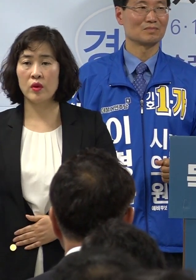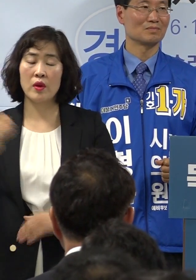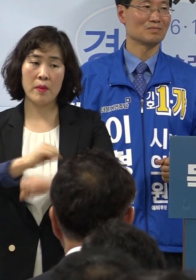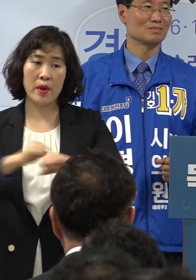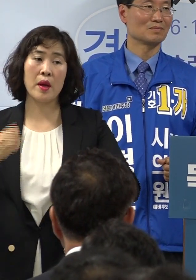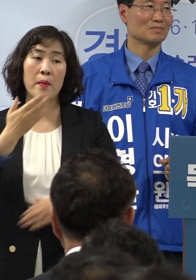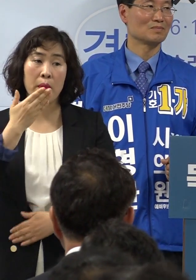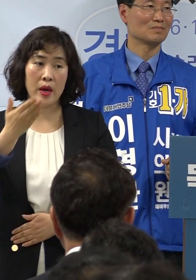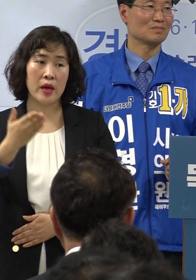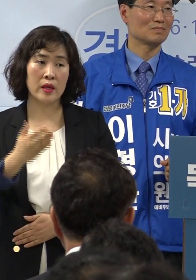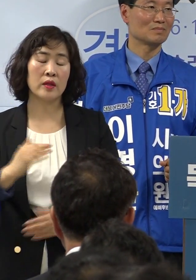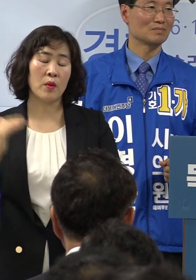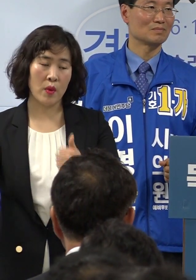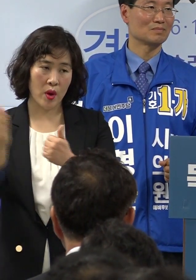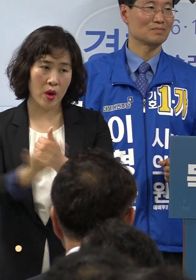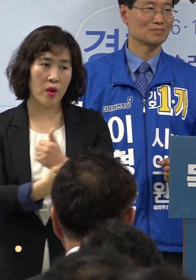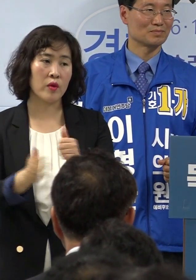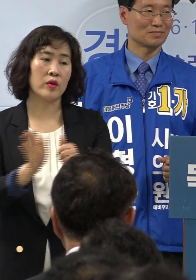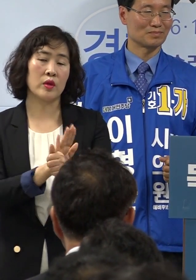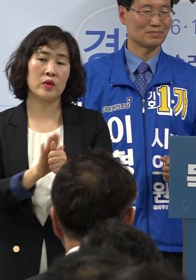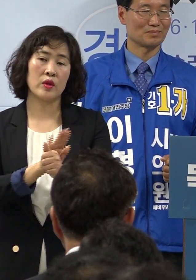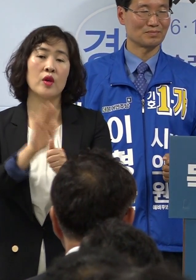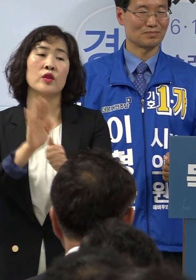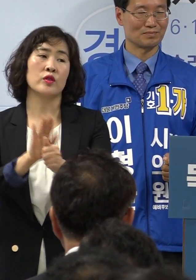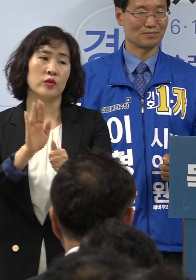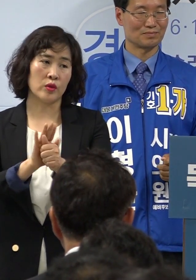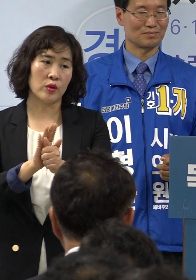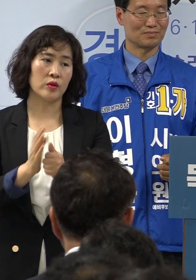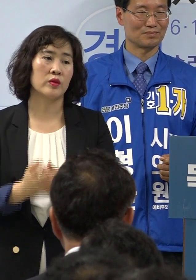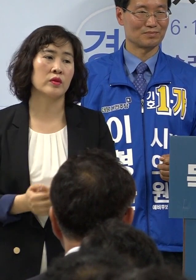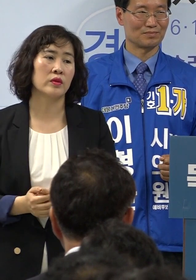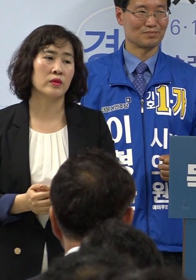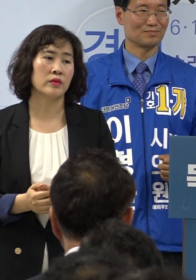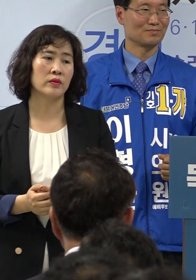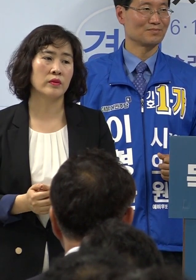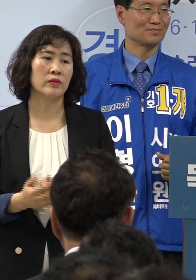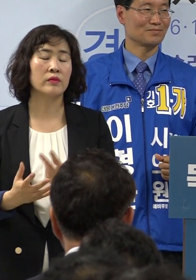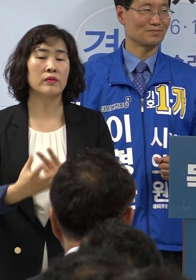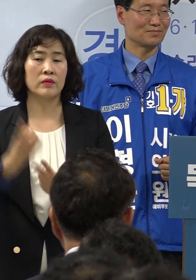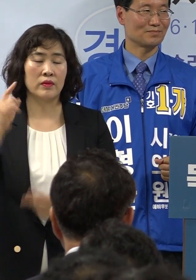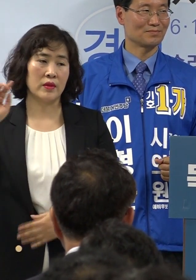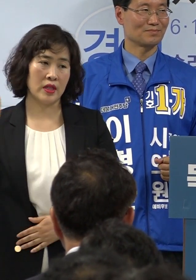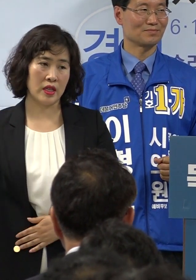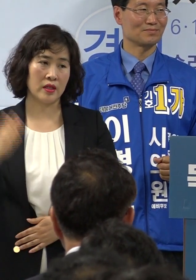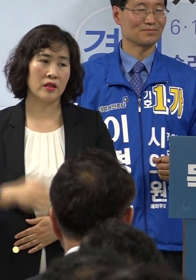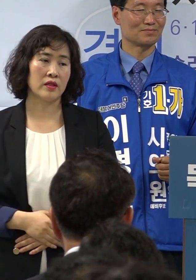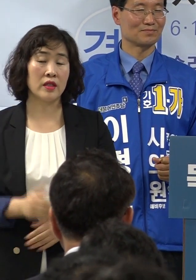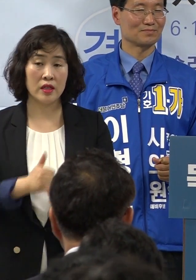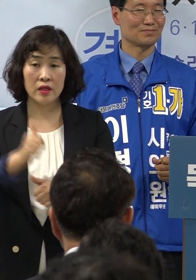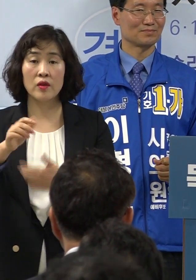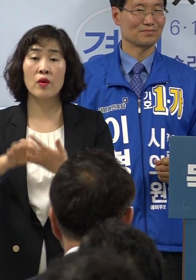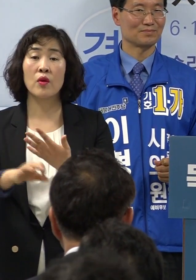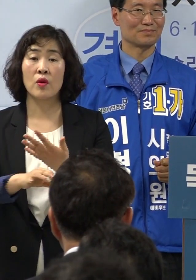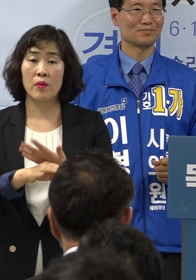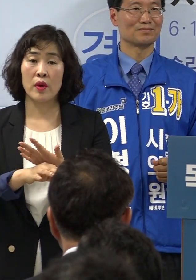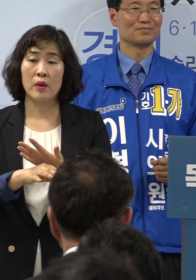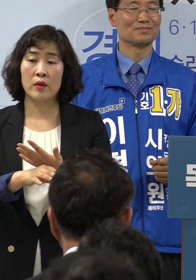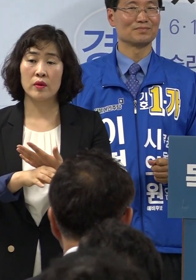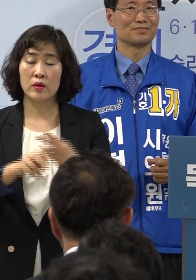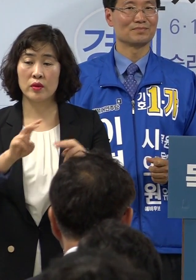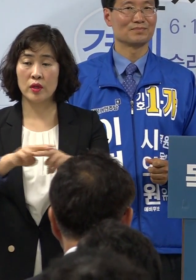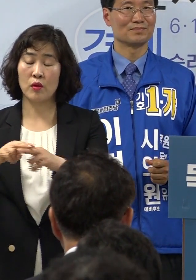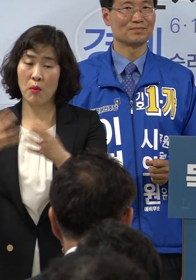있도록 안아드리고 위로해드리고 격려해드리고 또 하나가 돼서 이기고 나면 자리가 많이 생기지